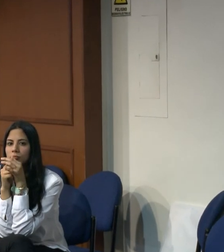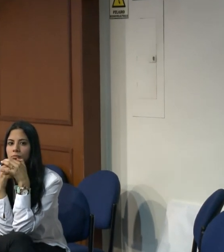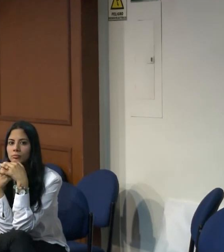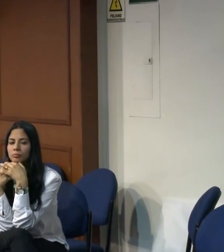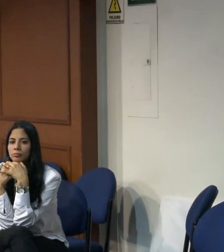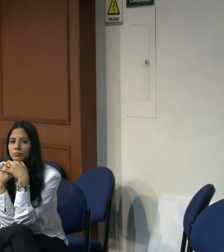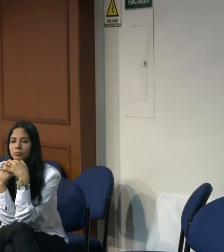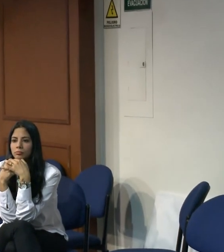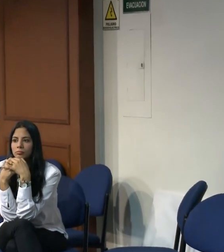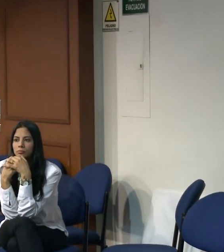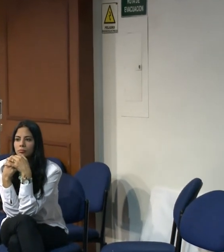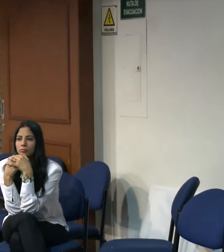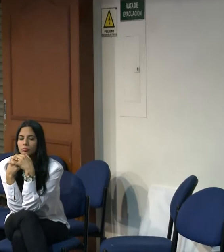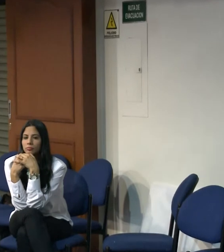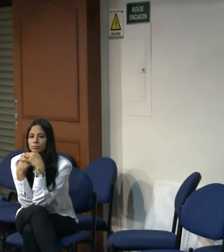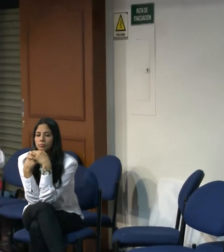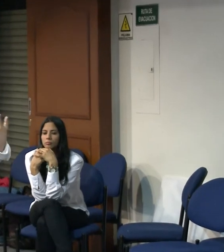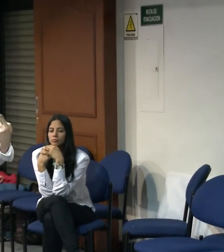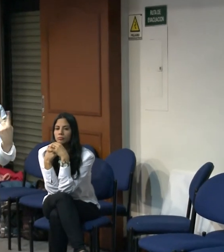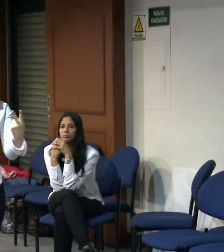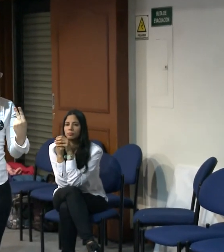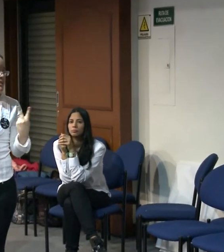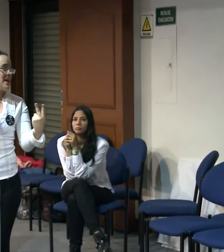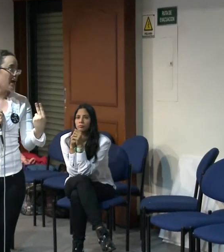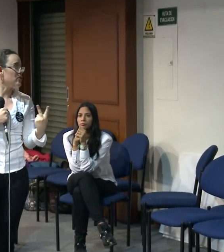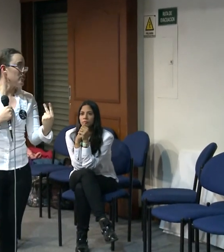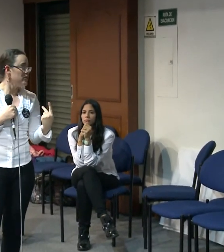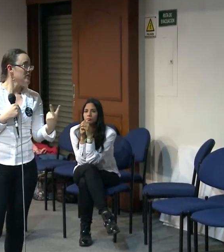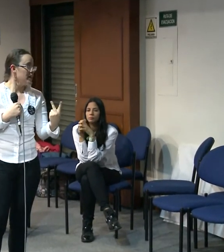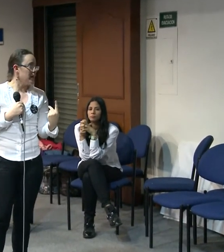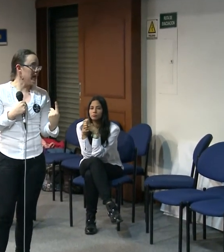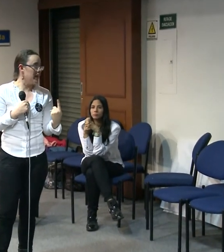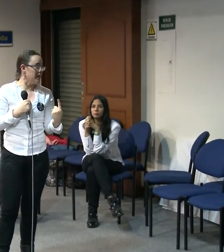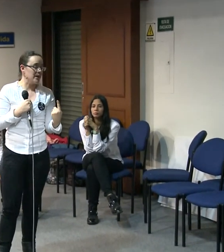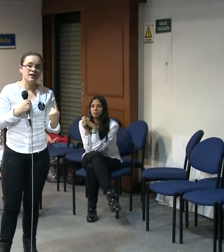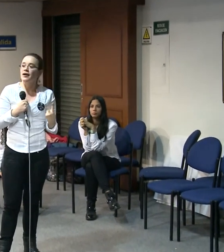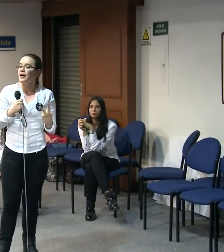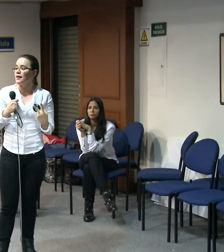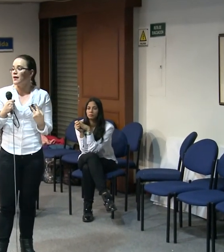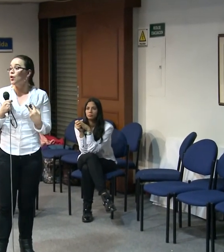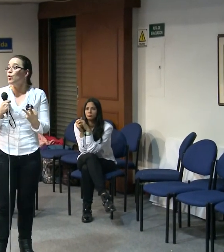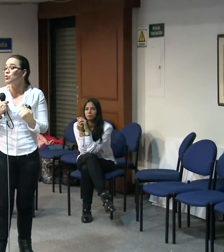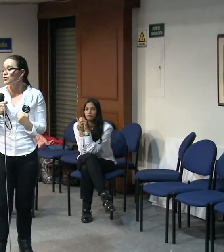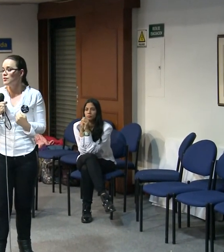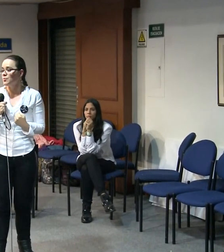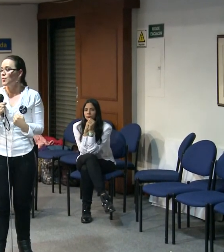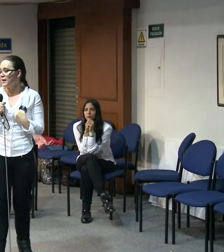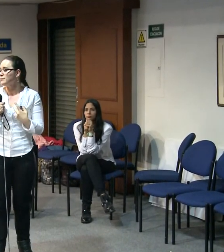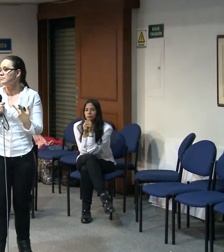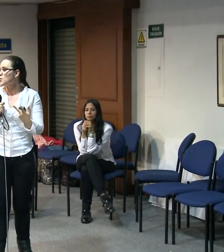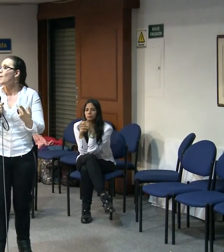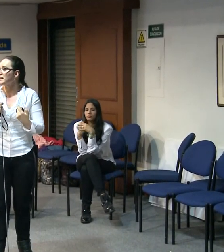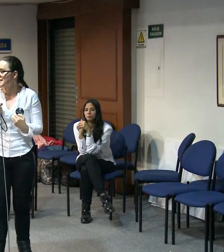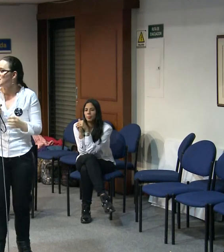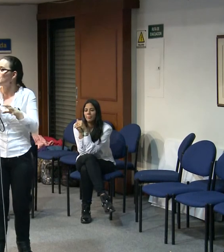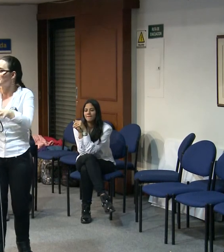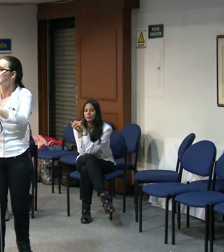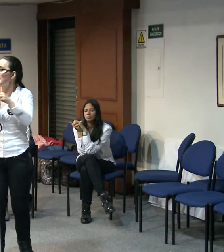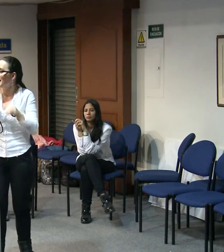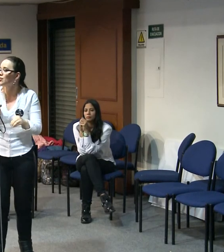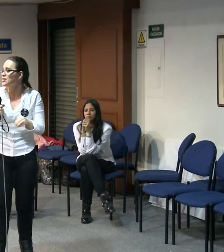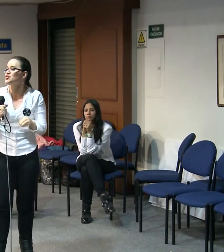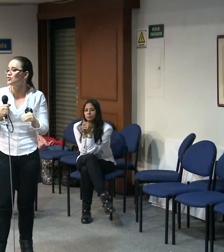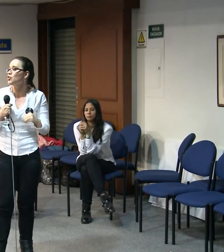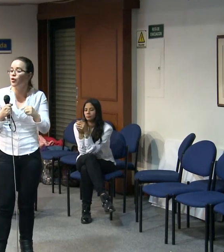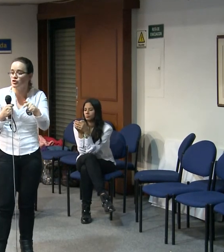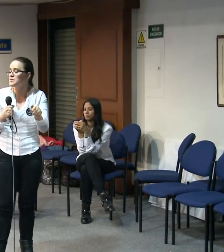pues científicamente se ha construido, sino empezar a hacer ese diálogo en conjunto y poder conversar y poder